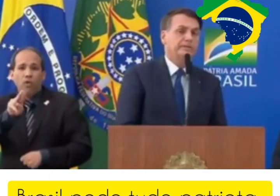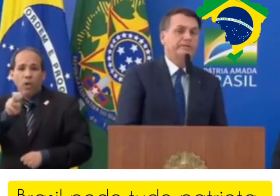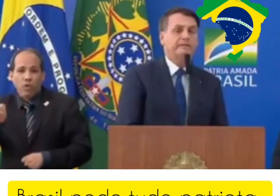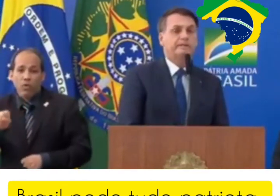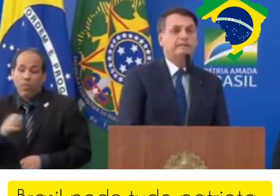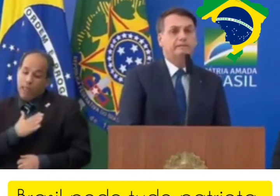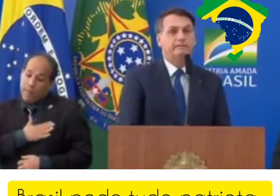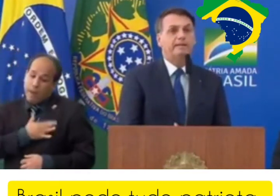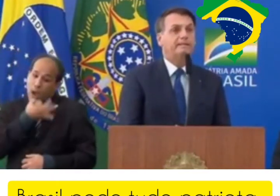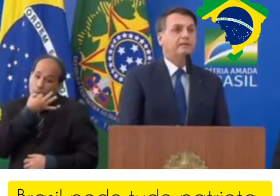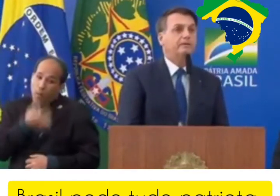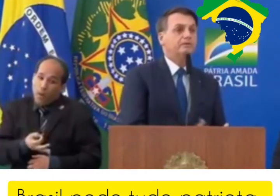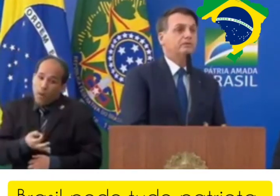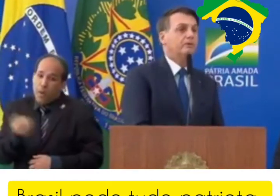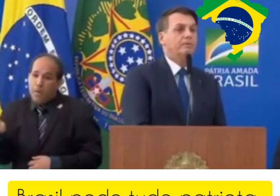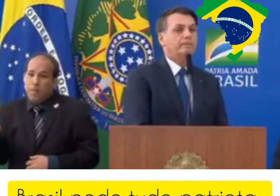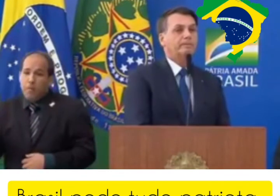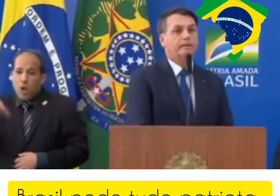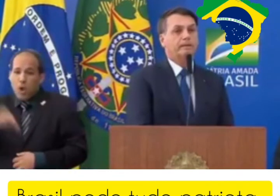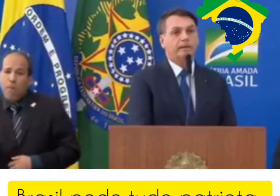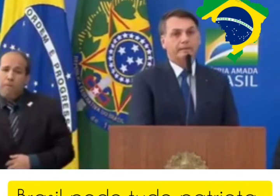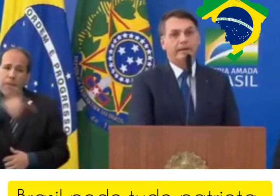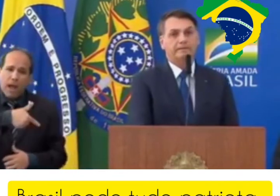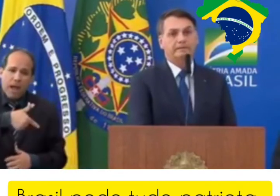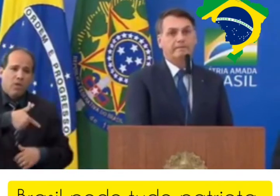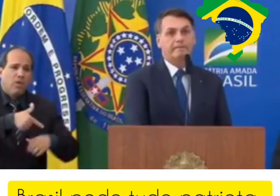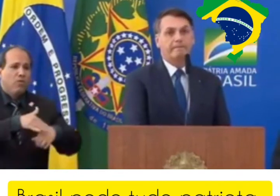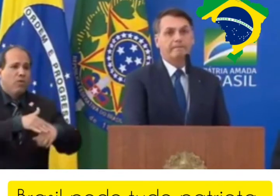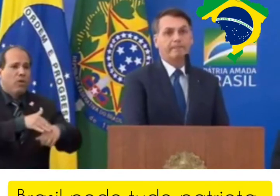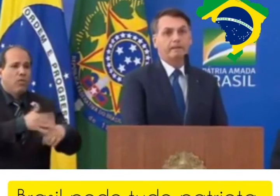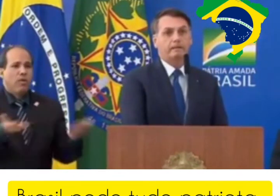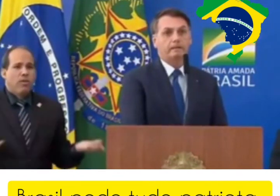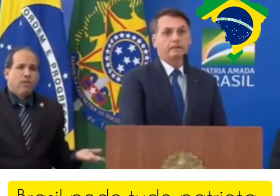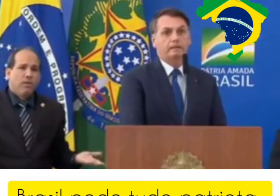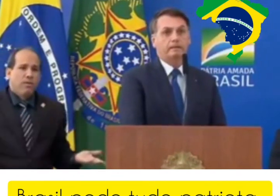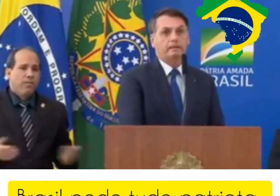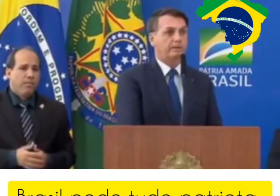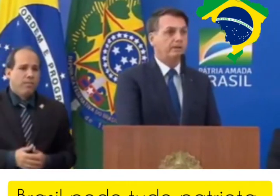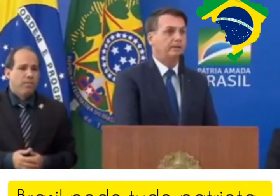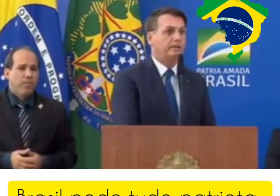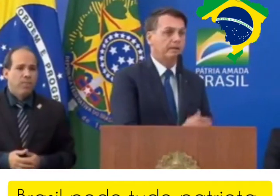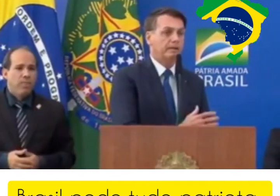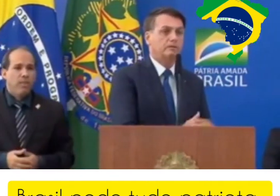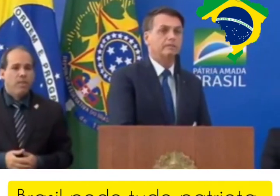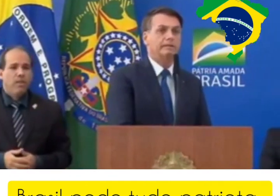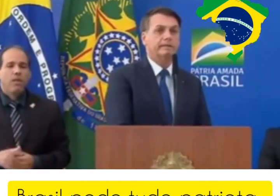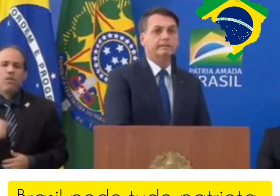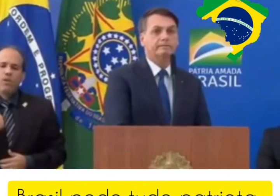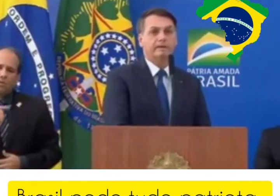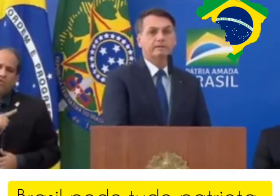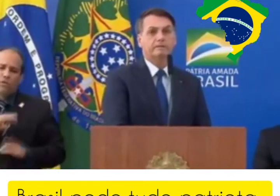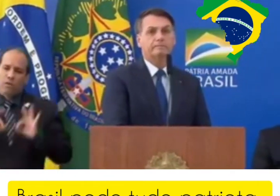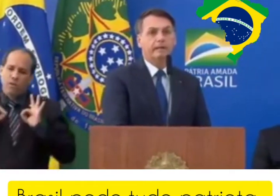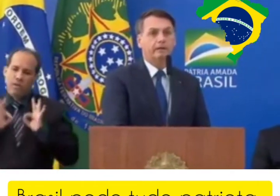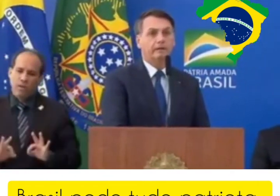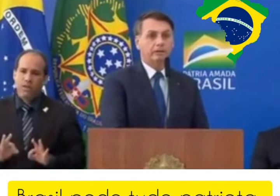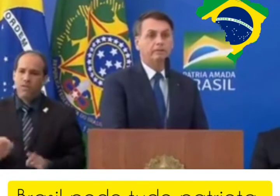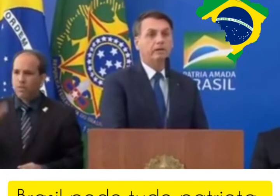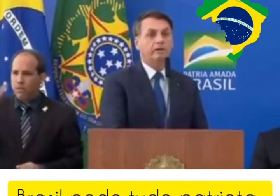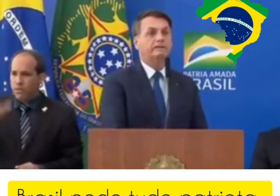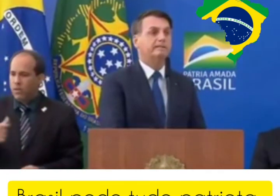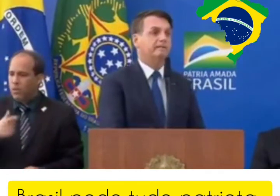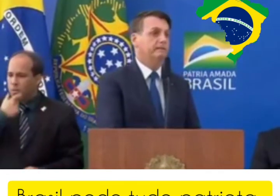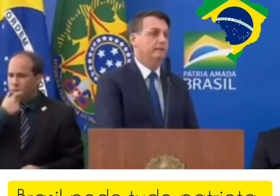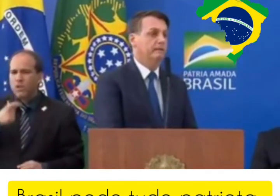meu ponto de vista, mais danoso que o próprio remédio. Eu tenho certeza que o Mandetta fez o melhor,